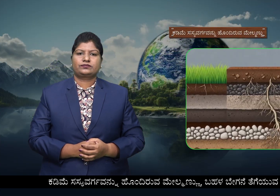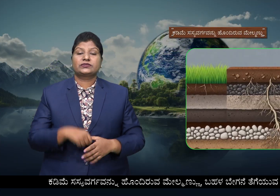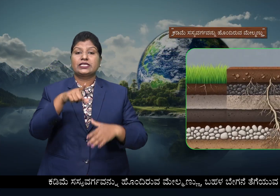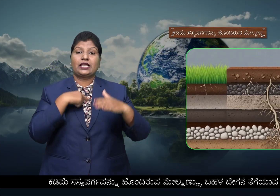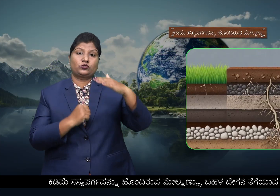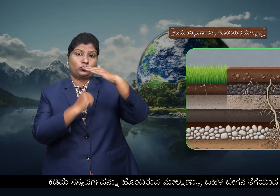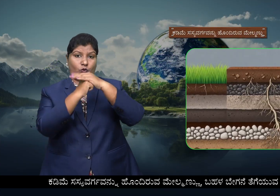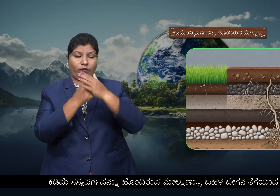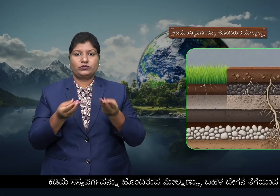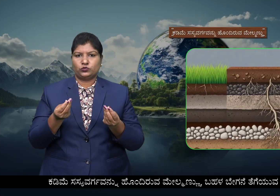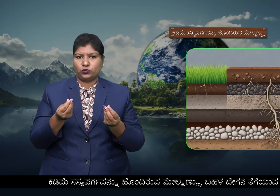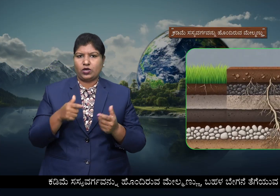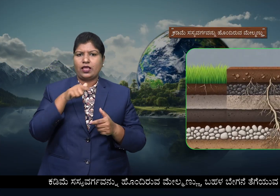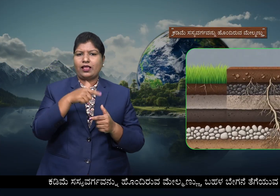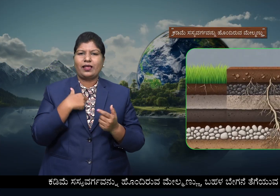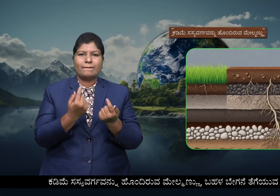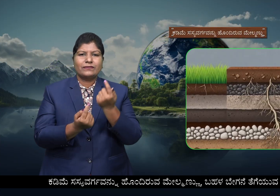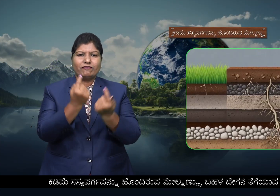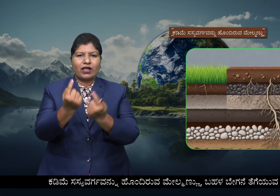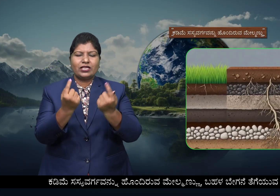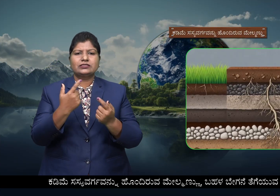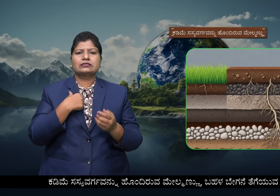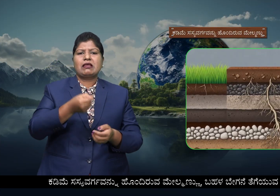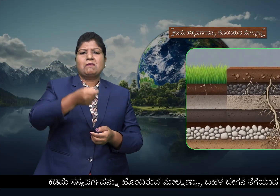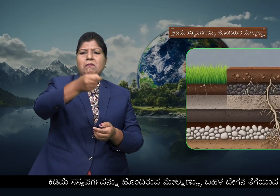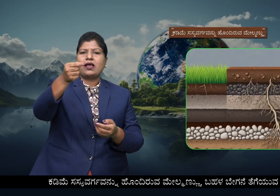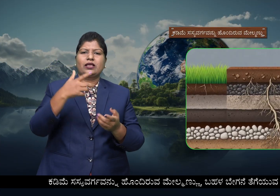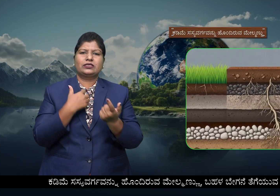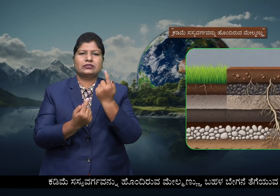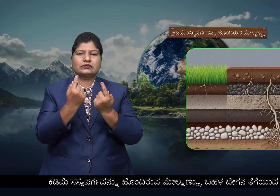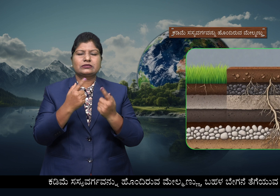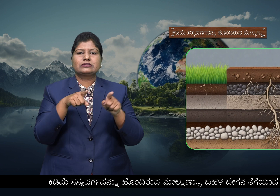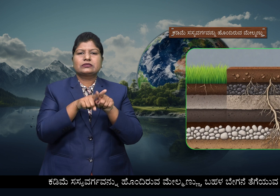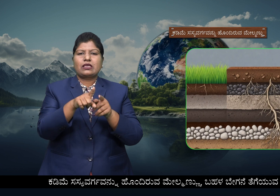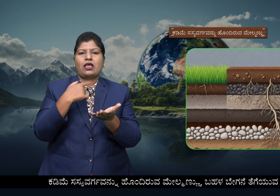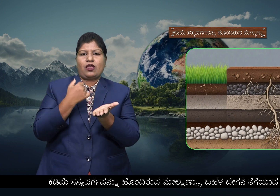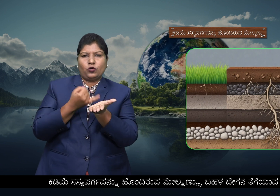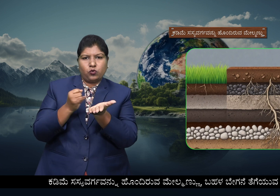ಕಡಿಮೆ ಸಸ್ಯವರ್ಗವನ್ನು ಹೊಂದಿರುವ ಮಣ್ಣನ್ನು ಬಹಳ ಬೇಗನೆ ತಡೆಯುವ ಸಾಧ್ಯತೆಯಿದೆ.